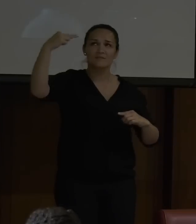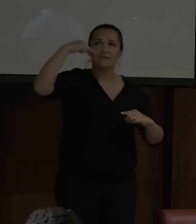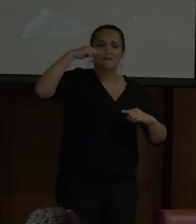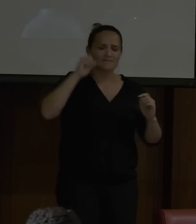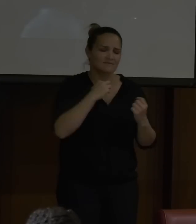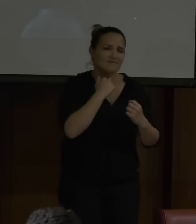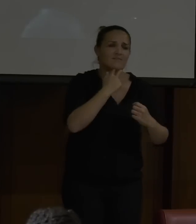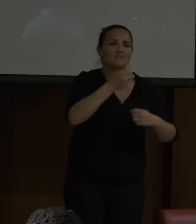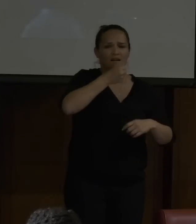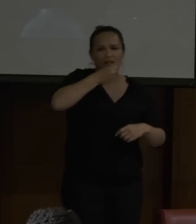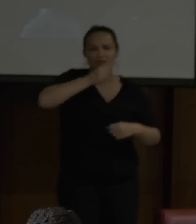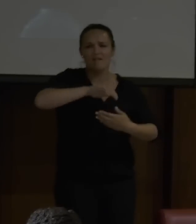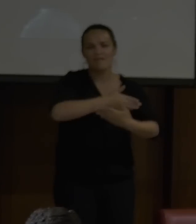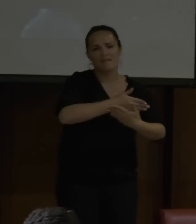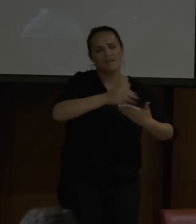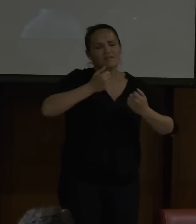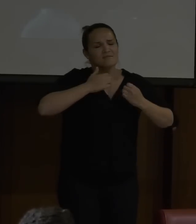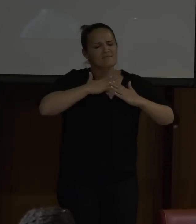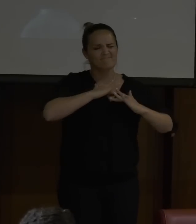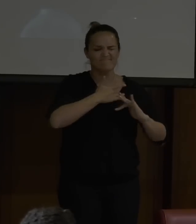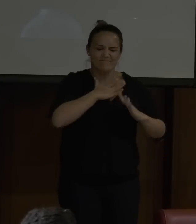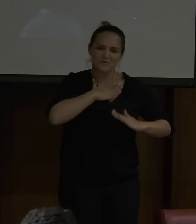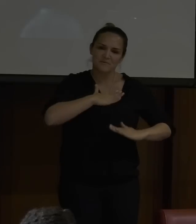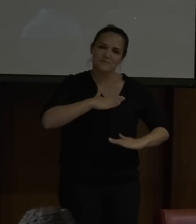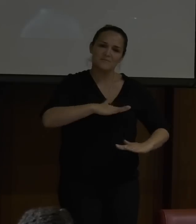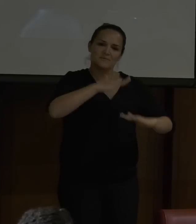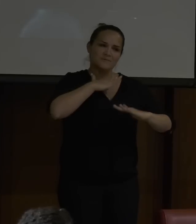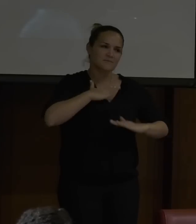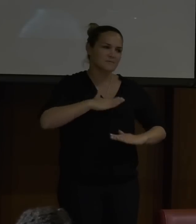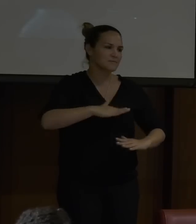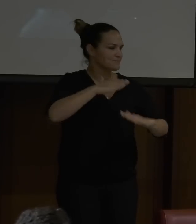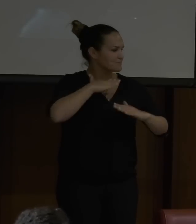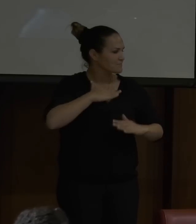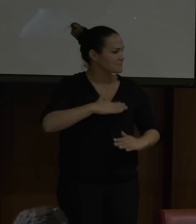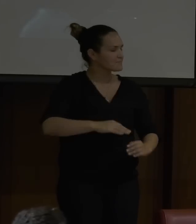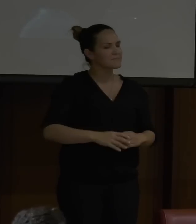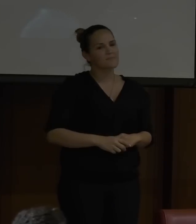a cantar, le doy alivio a mis penas.